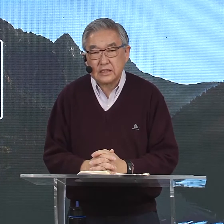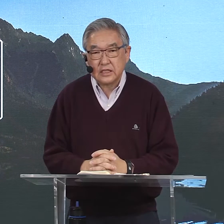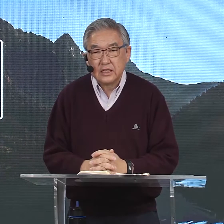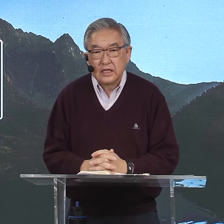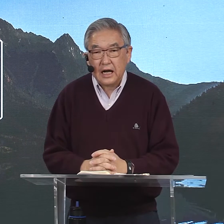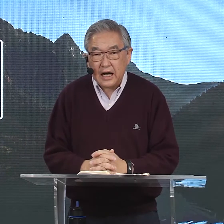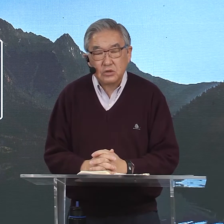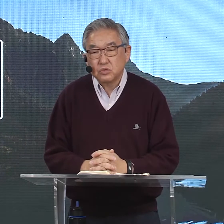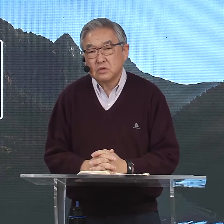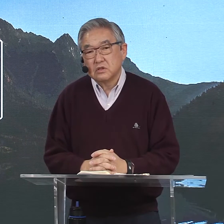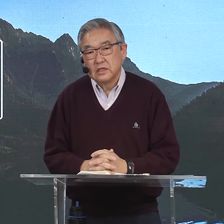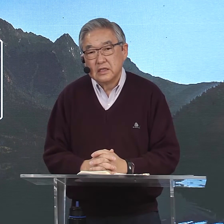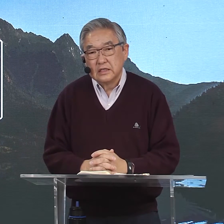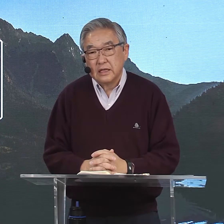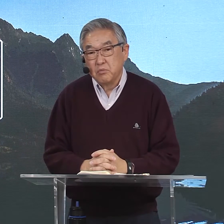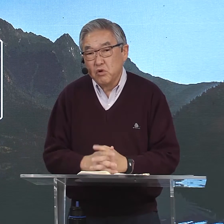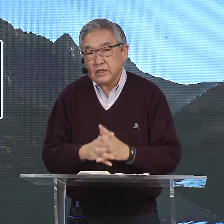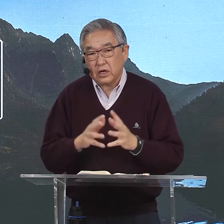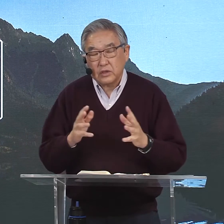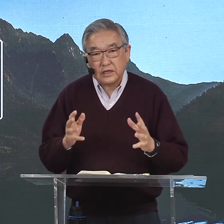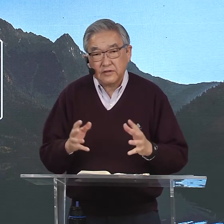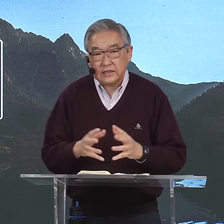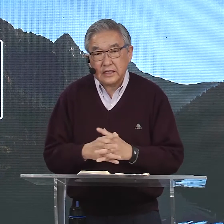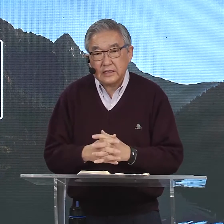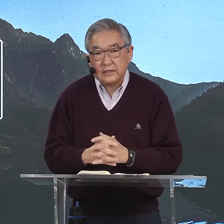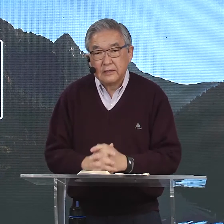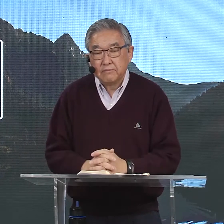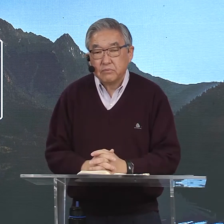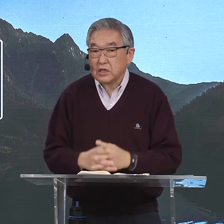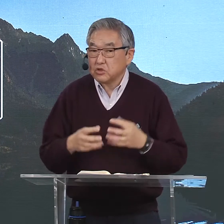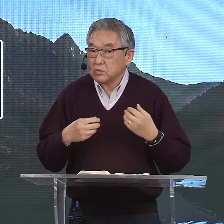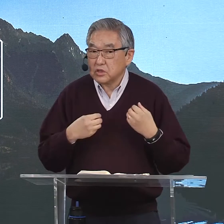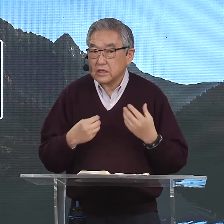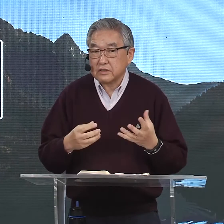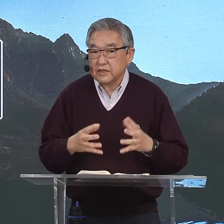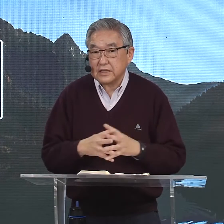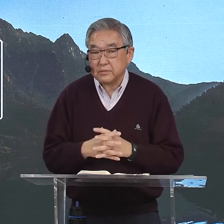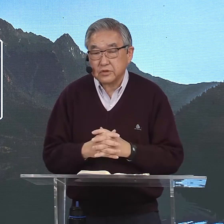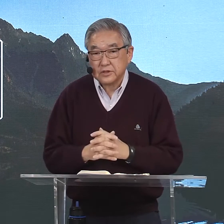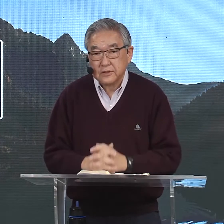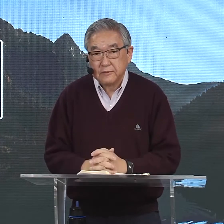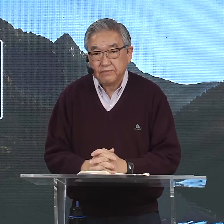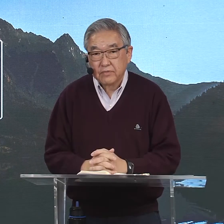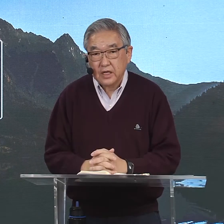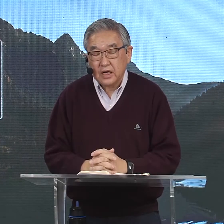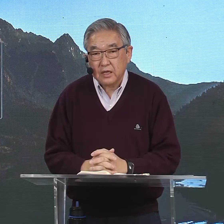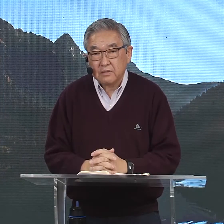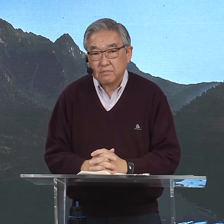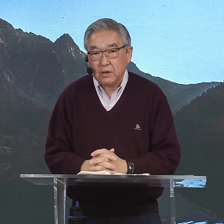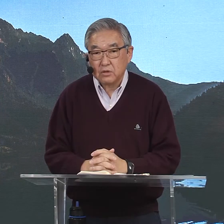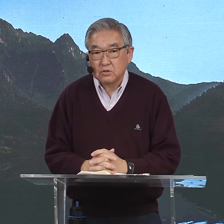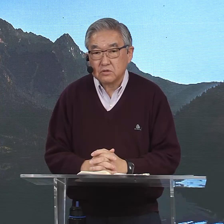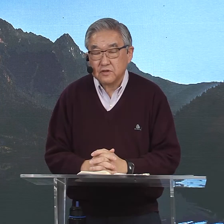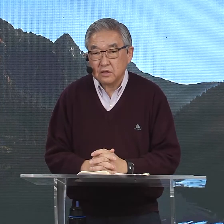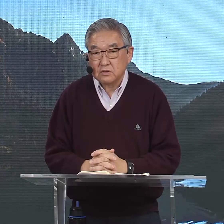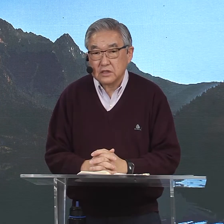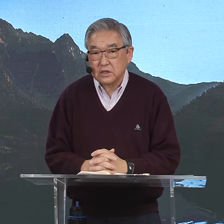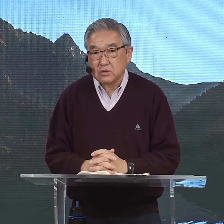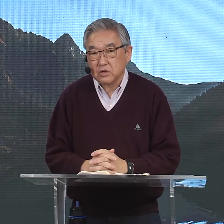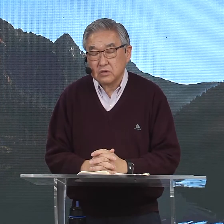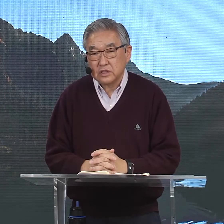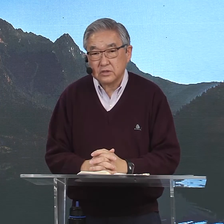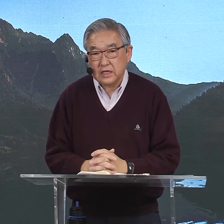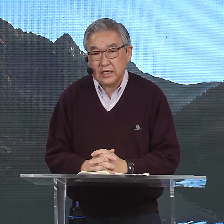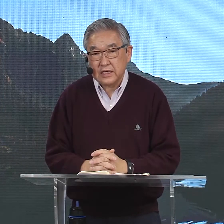trabalho é bastante ardo tem muita coisa que fazer mas não somos nós que fazemos o paulo